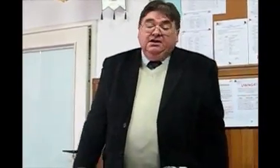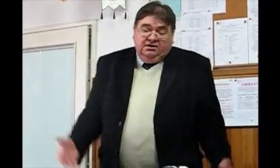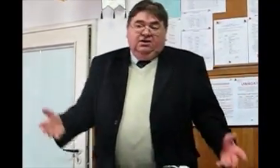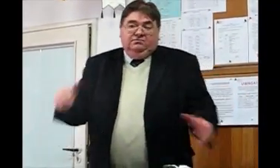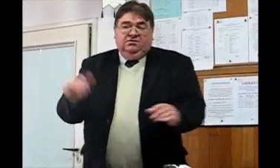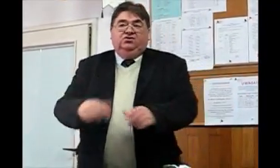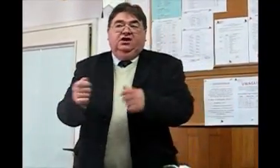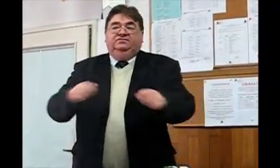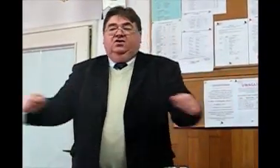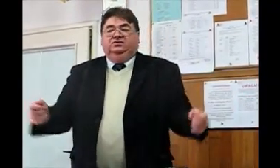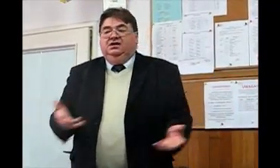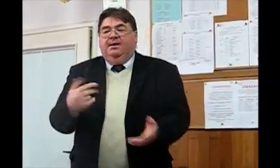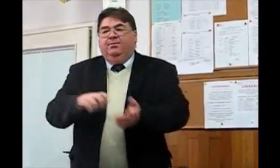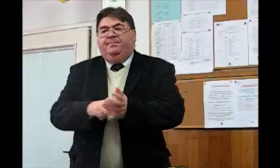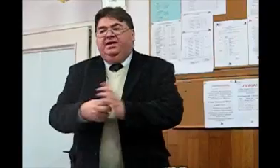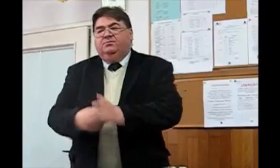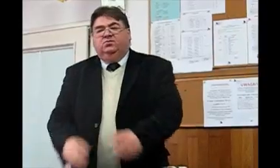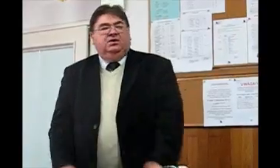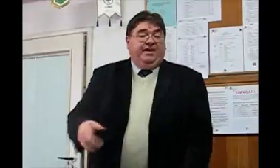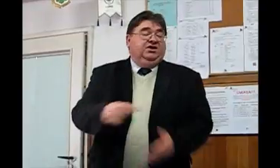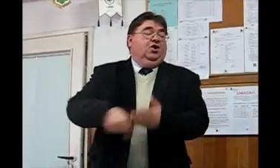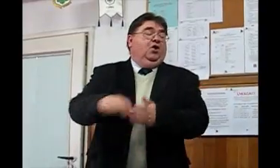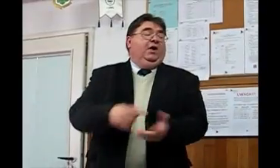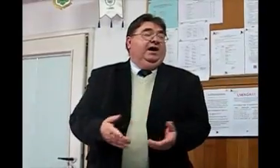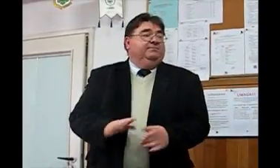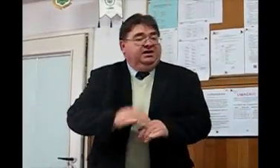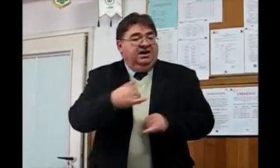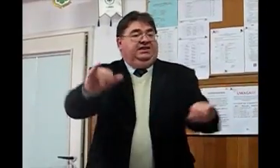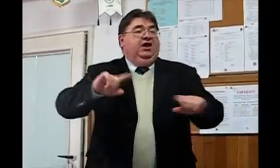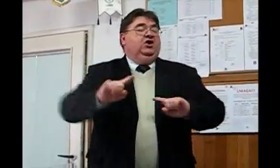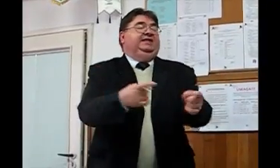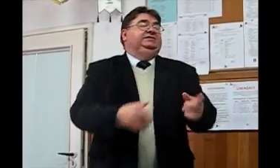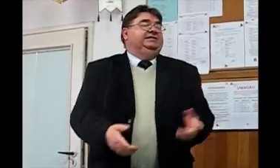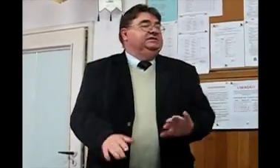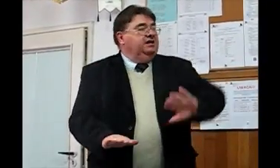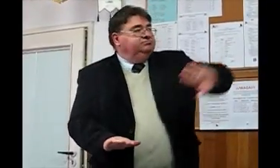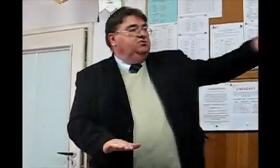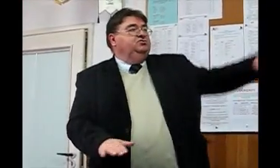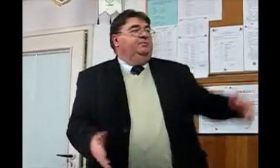No, no, no, nie ma problemu. Będzie chowa, będzie inna organizacja.